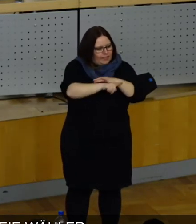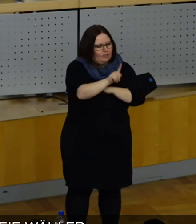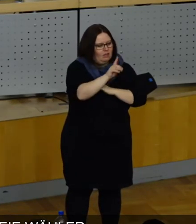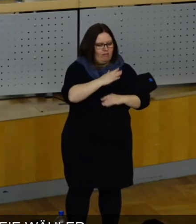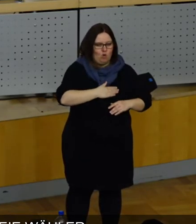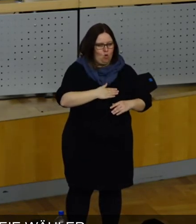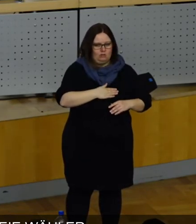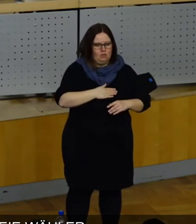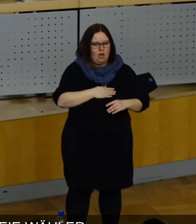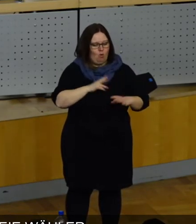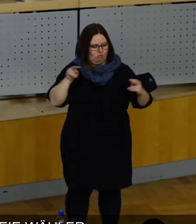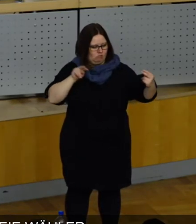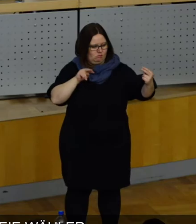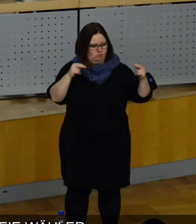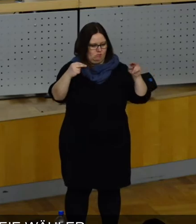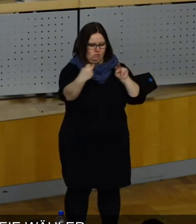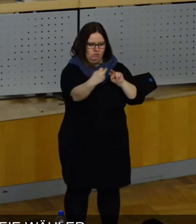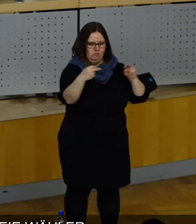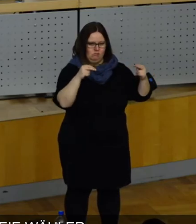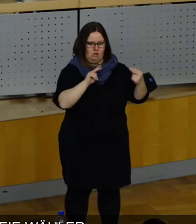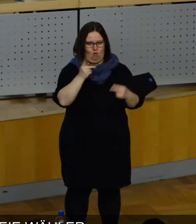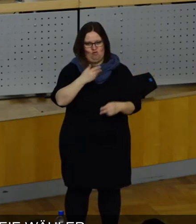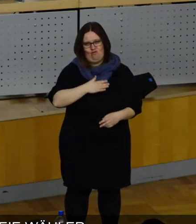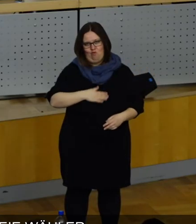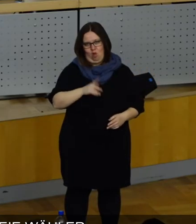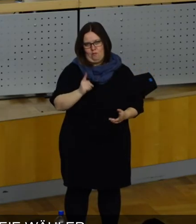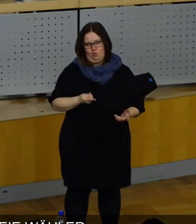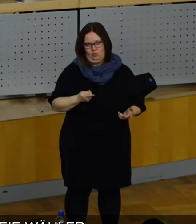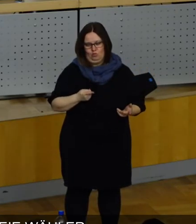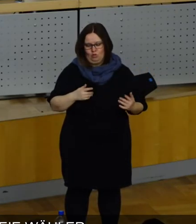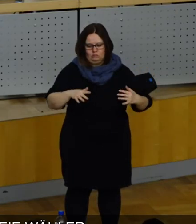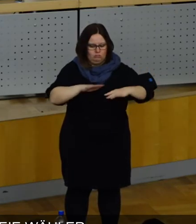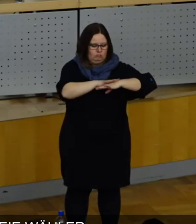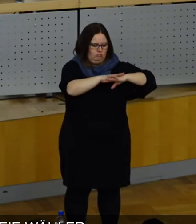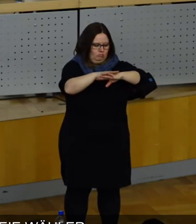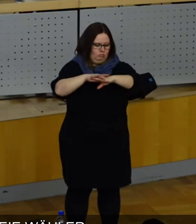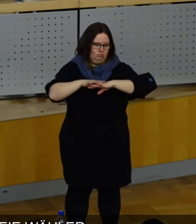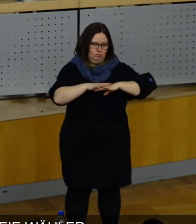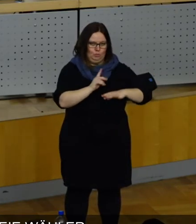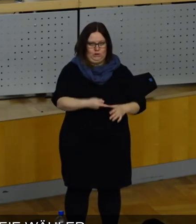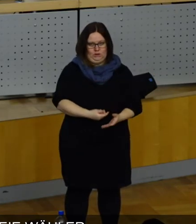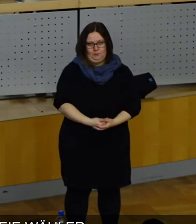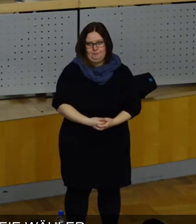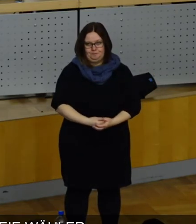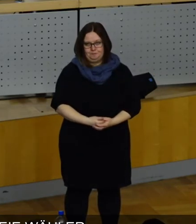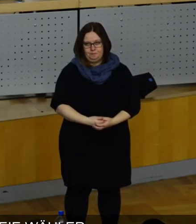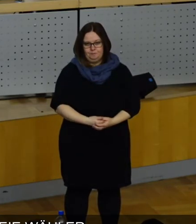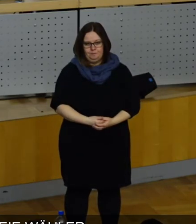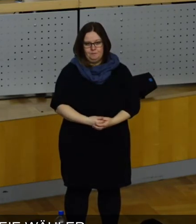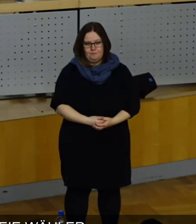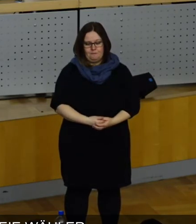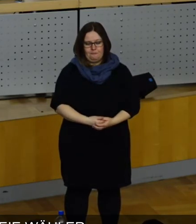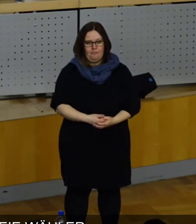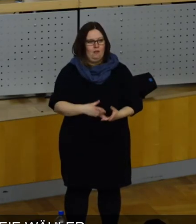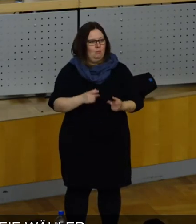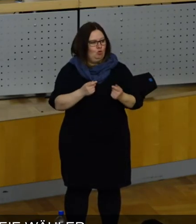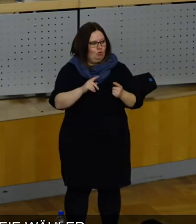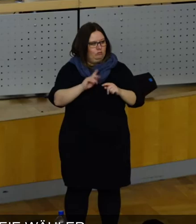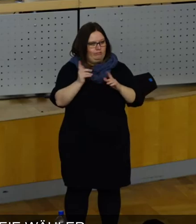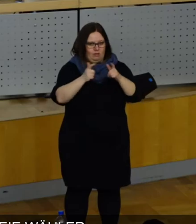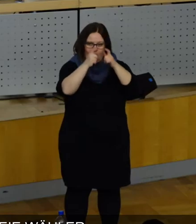wohlfühlen, sondern sie sollten auch mit dem jeweiligen Erscheinungsbild sich identifizieren. Ein gut gebautes,